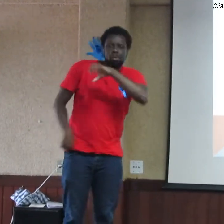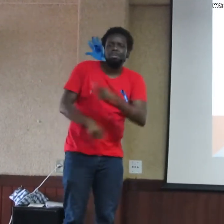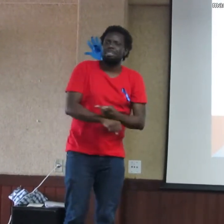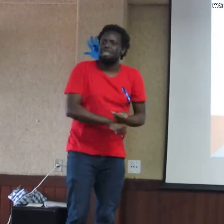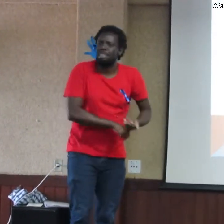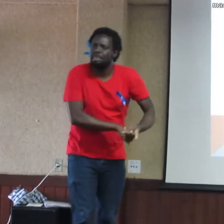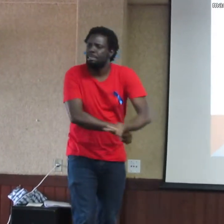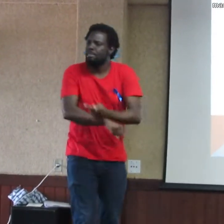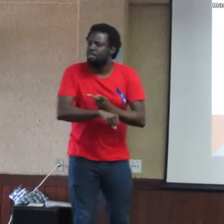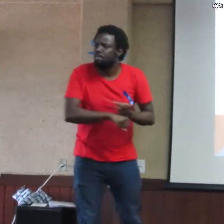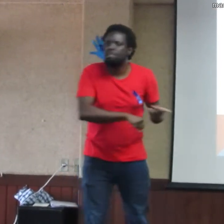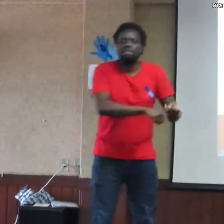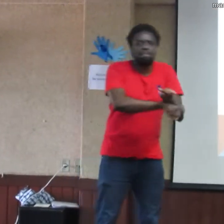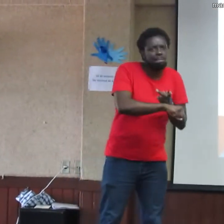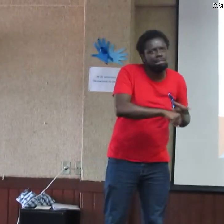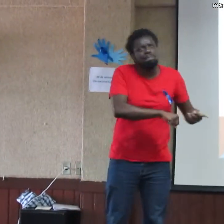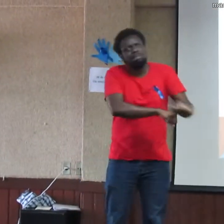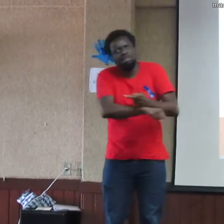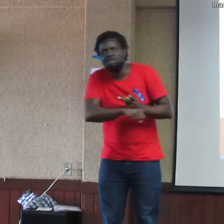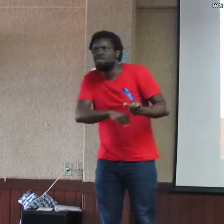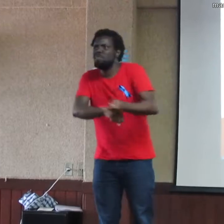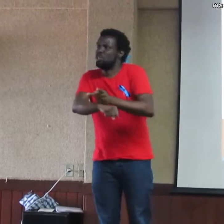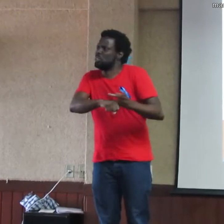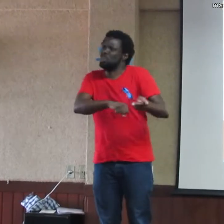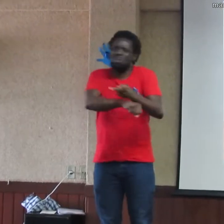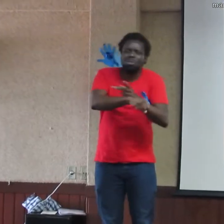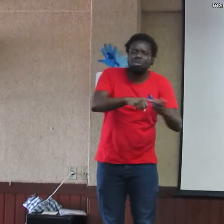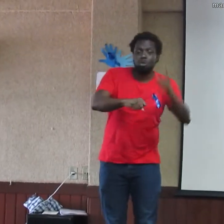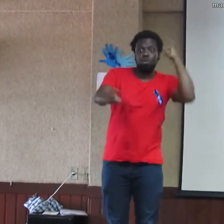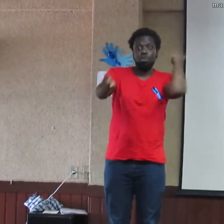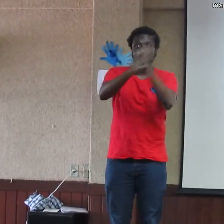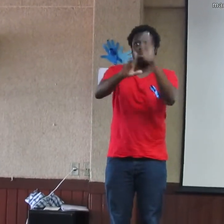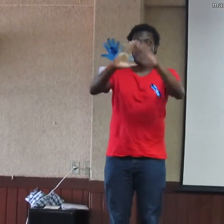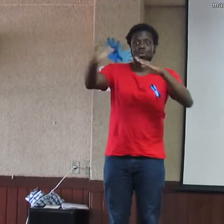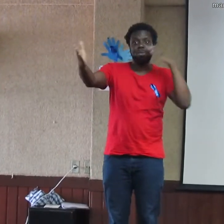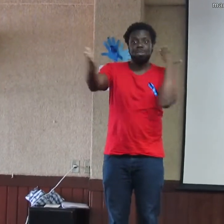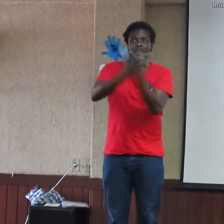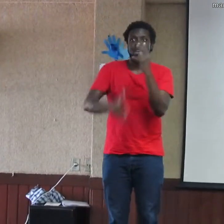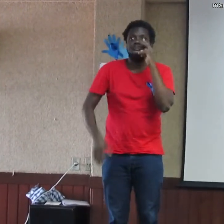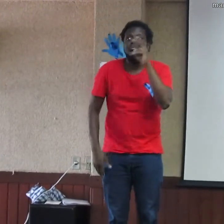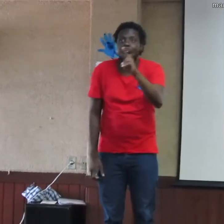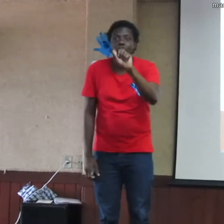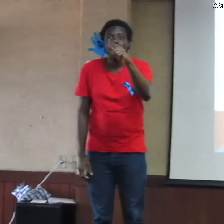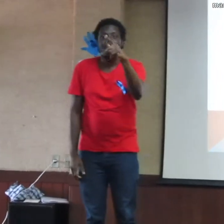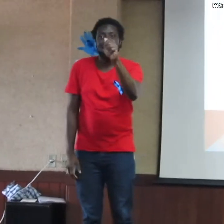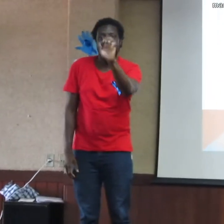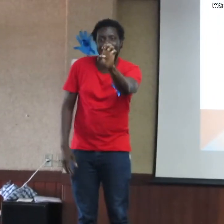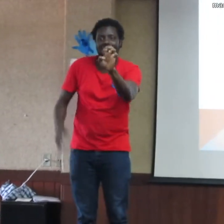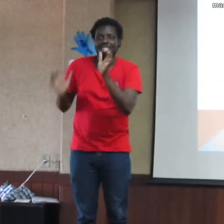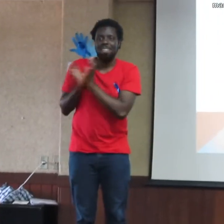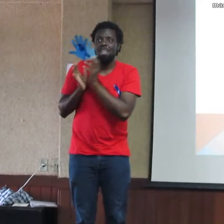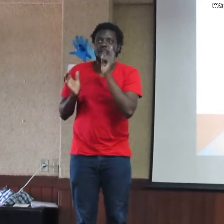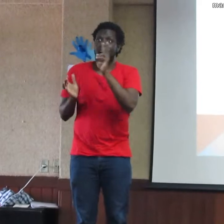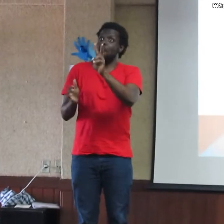ele vai crescer sendo sempre um perdedor. E era essa grande dificuldade, até que